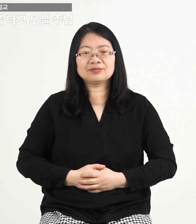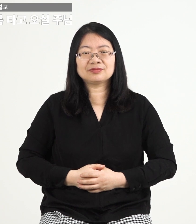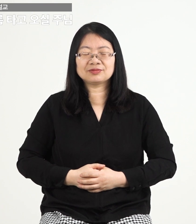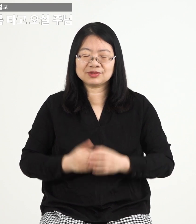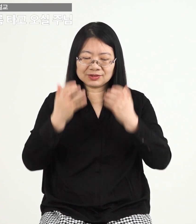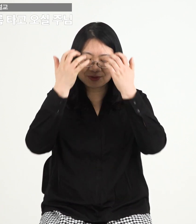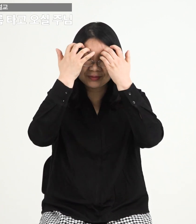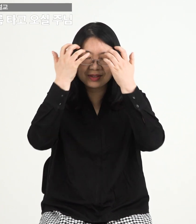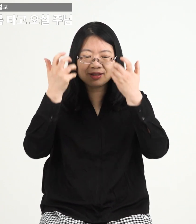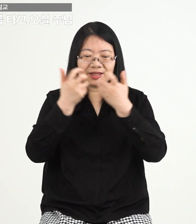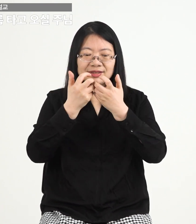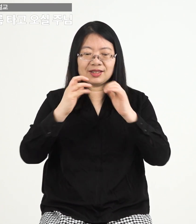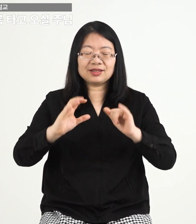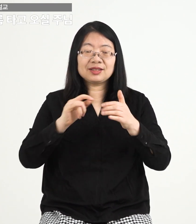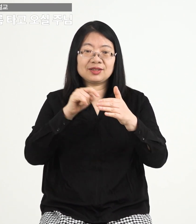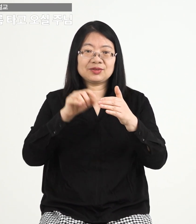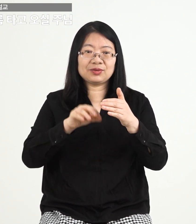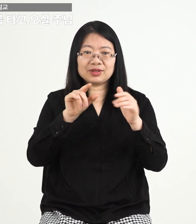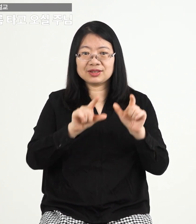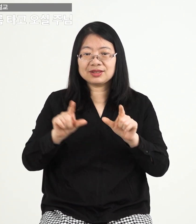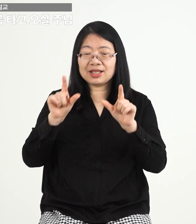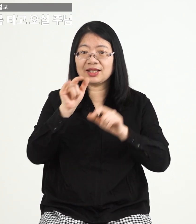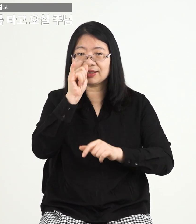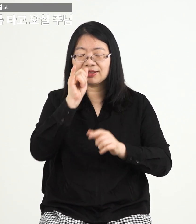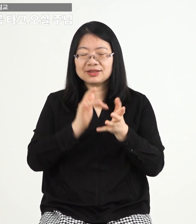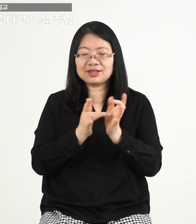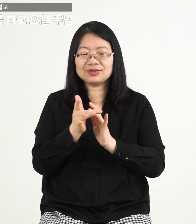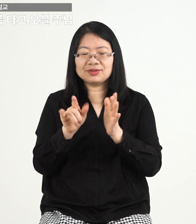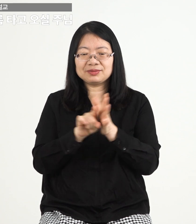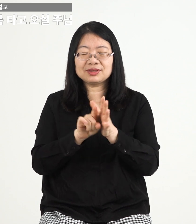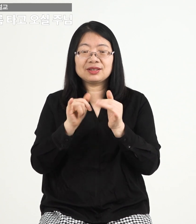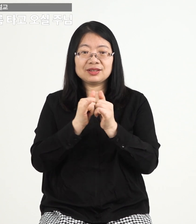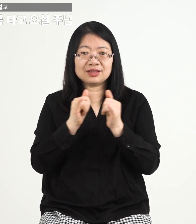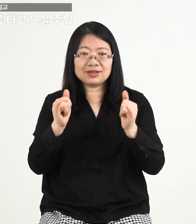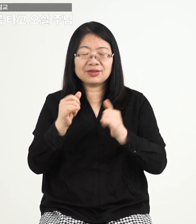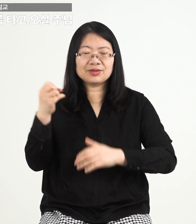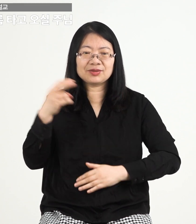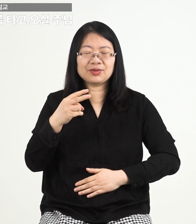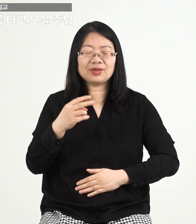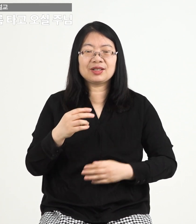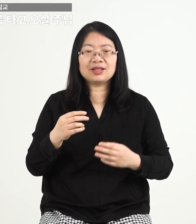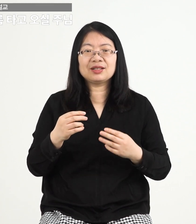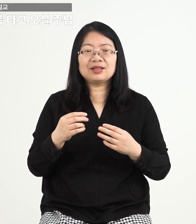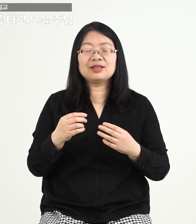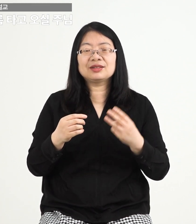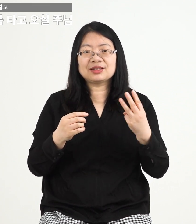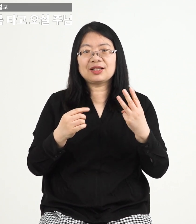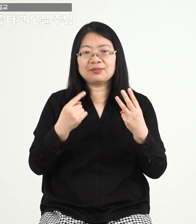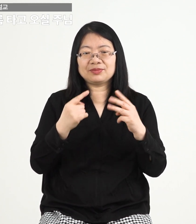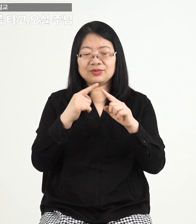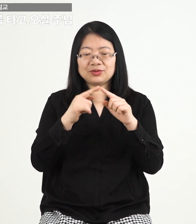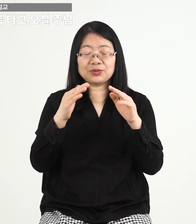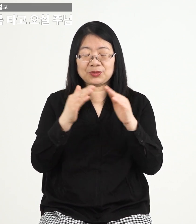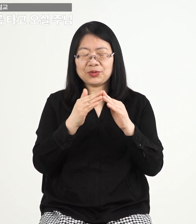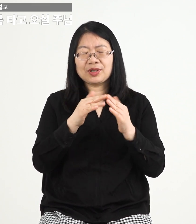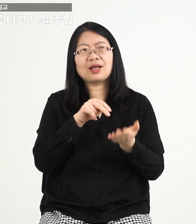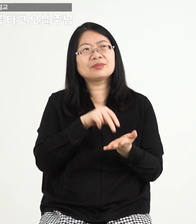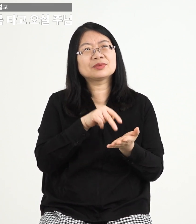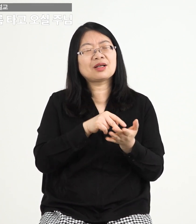고난 가득한 세상에 살아가는 그리스도인들이, 또 우리 삼일교회로 치면